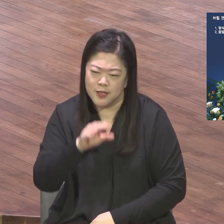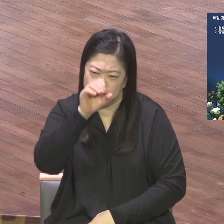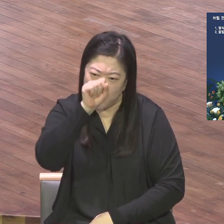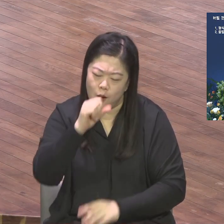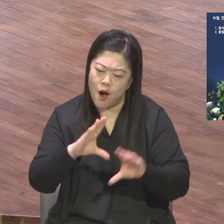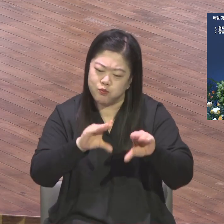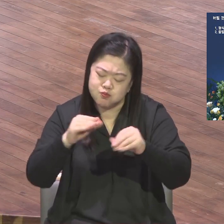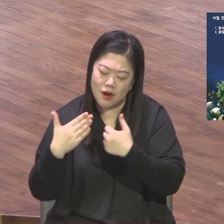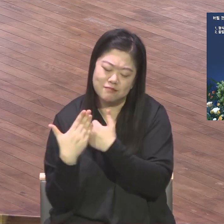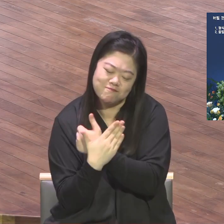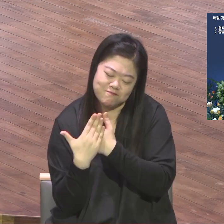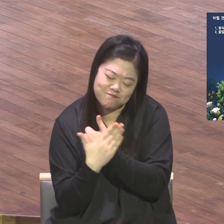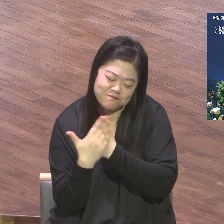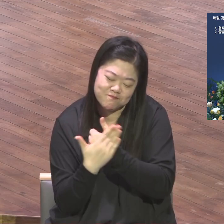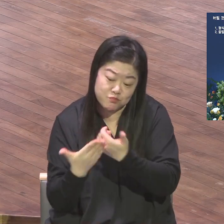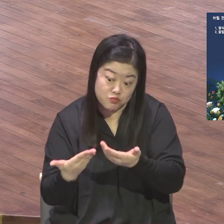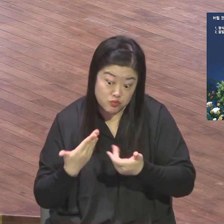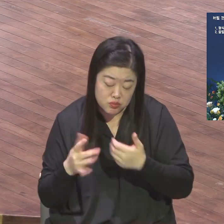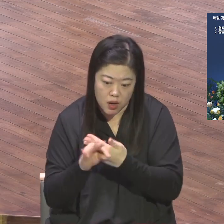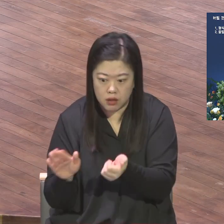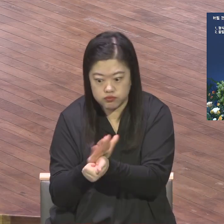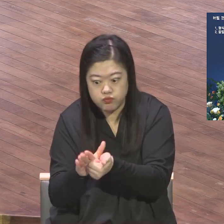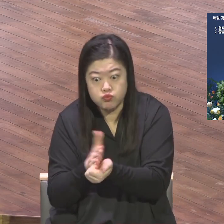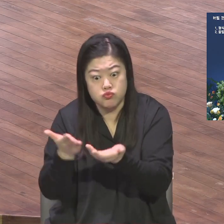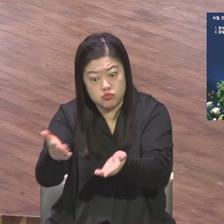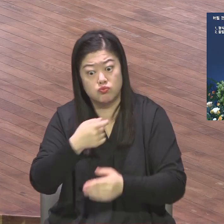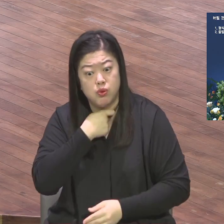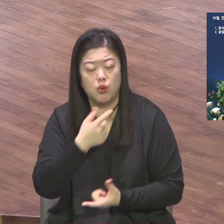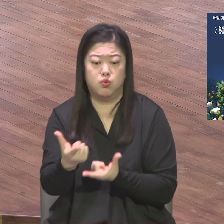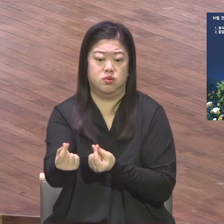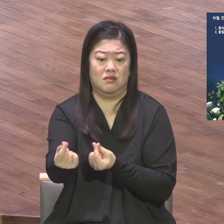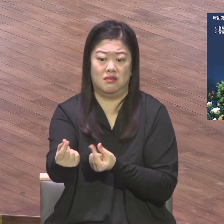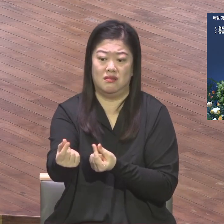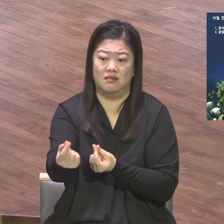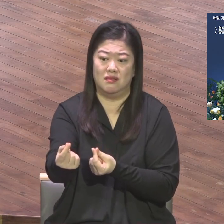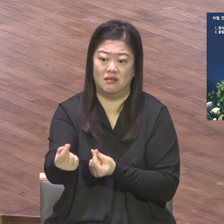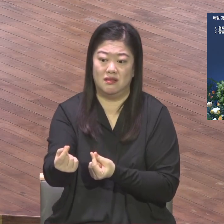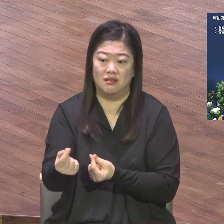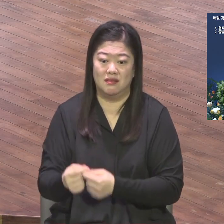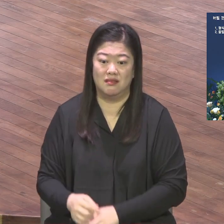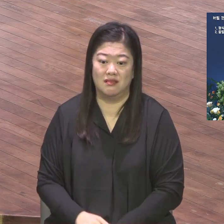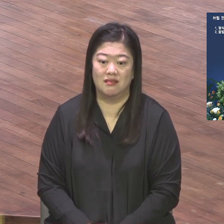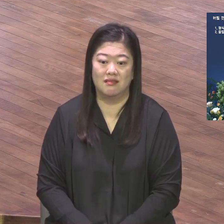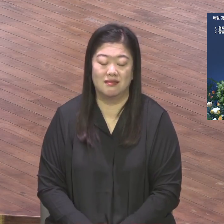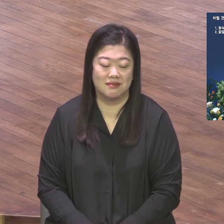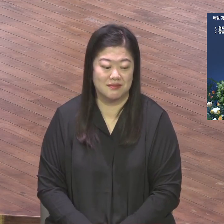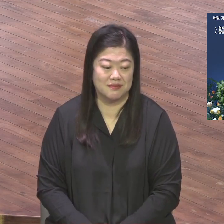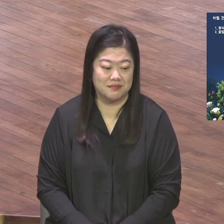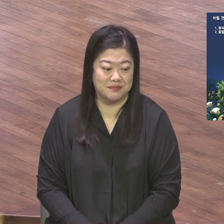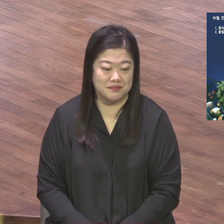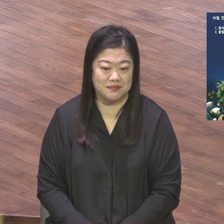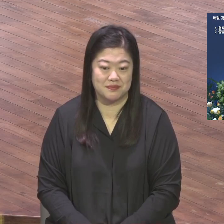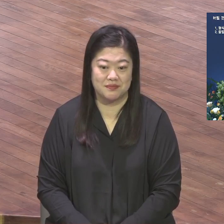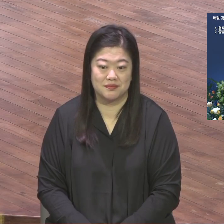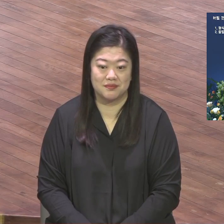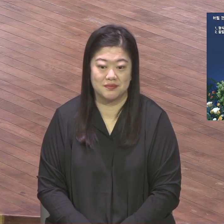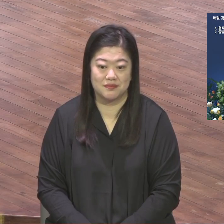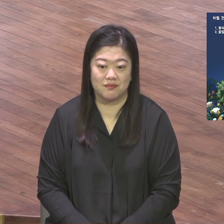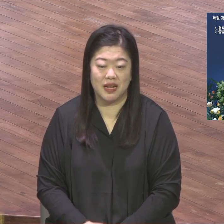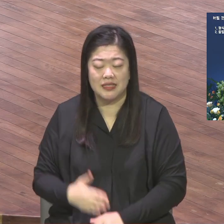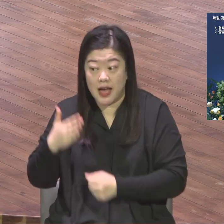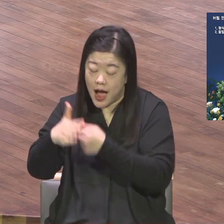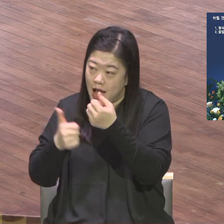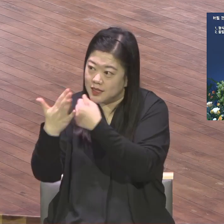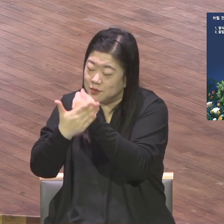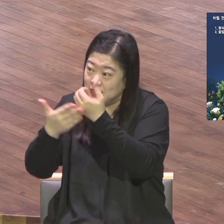없어. 아예 그런 거 자체가 없어. 오질 않아. 희한하지요. 그러니까 하나님 은혜란